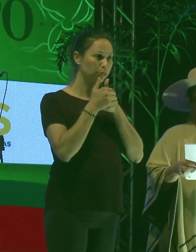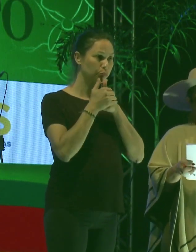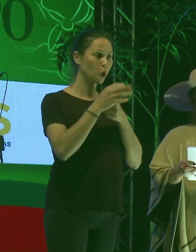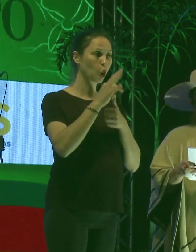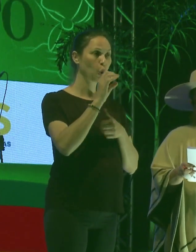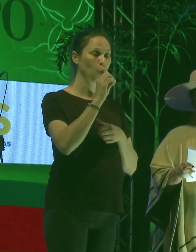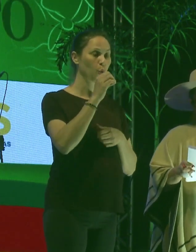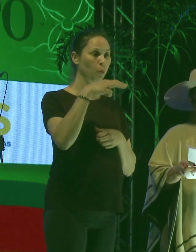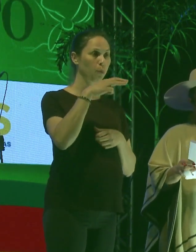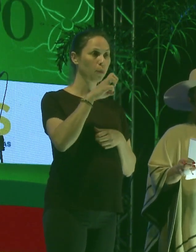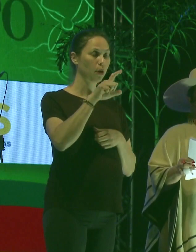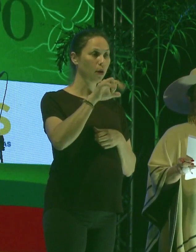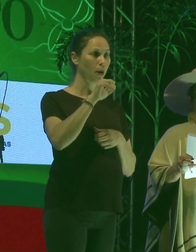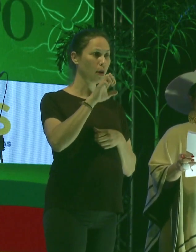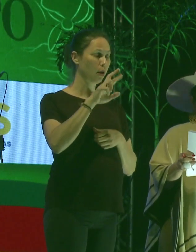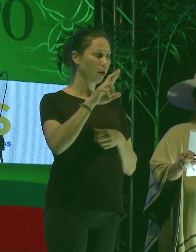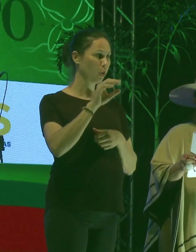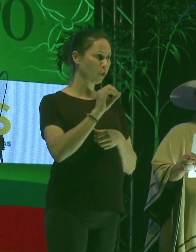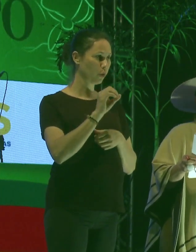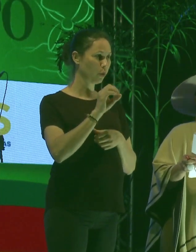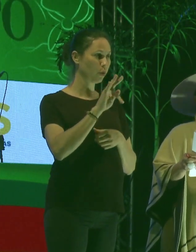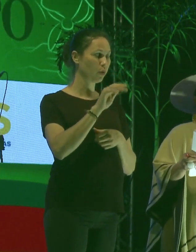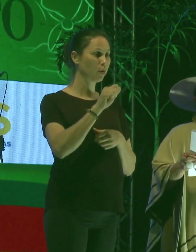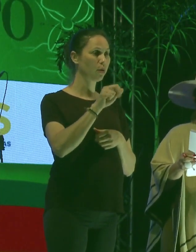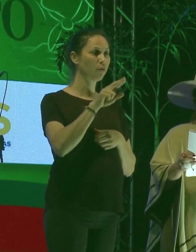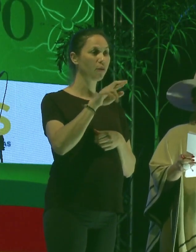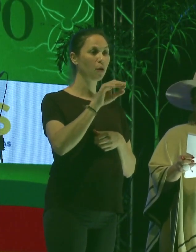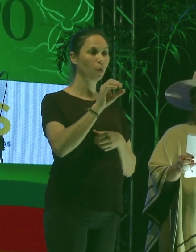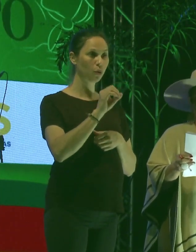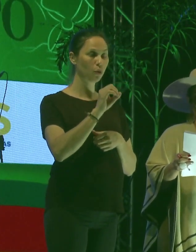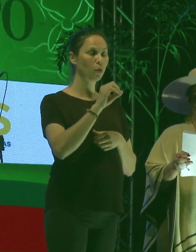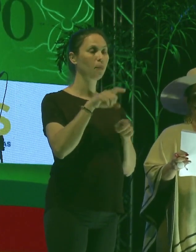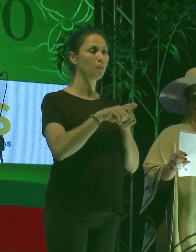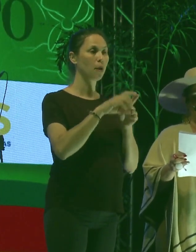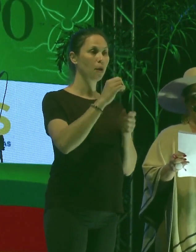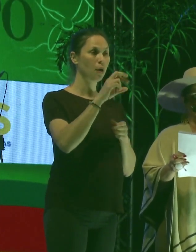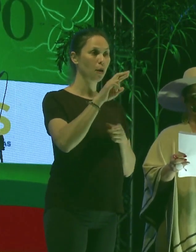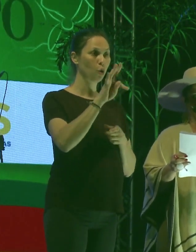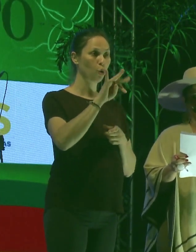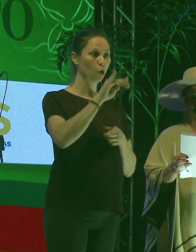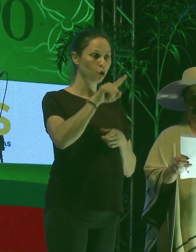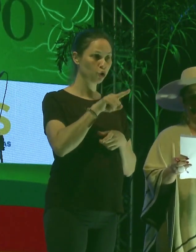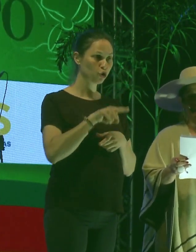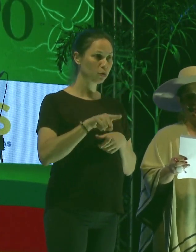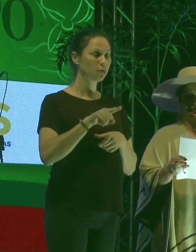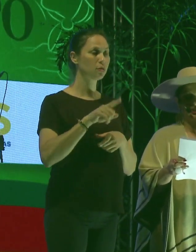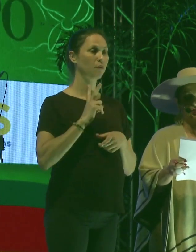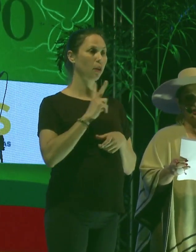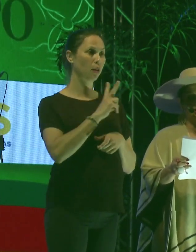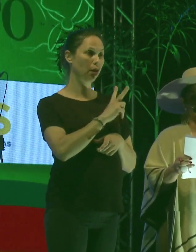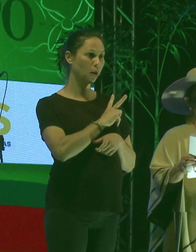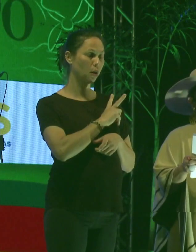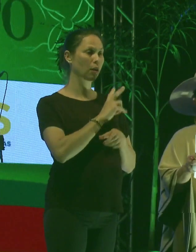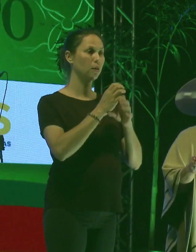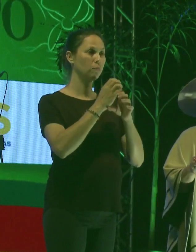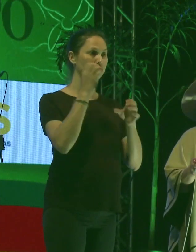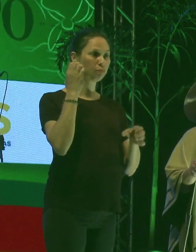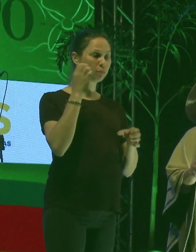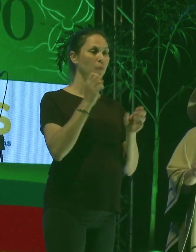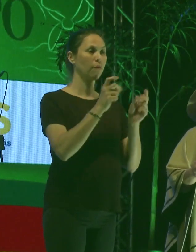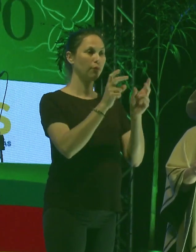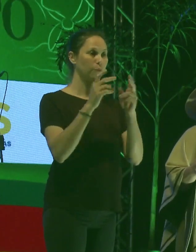Fauro Materiais de Construção. Grupo Ortiz, Ortiz Imóveis, AMR Engenharia, Chico Ortiz e